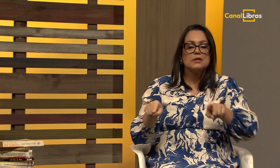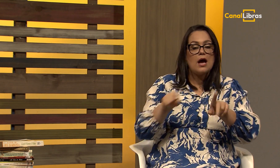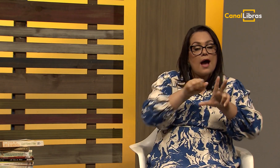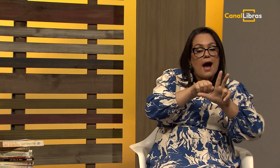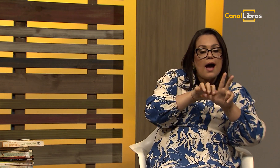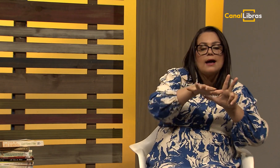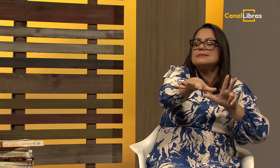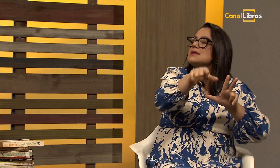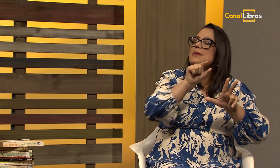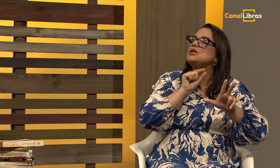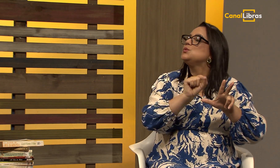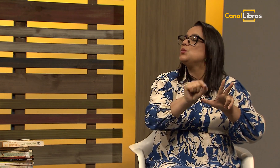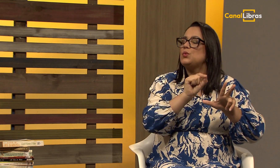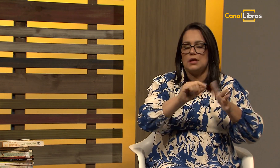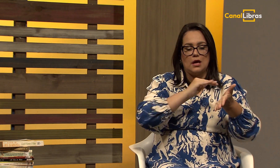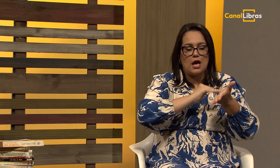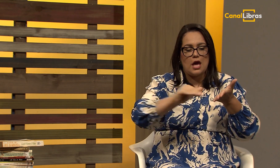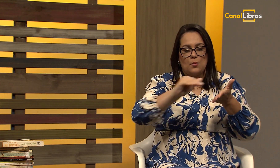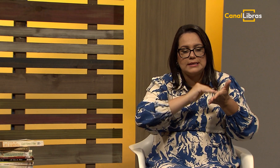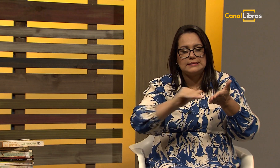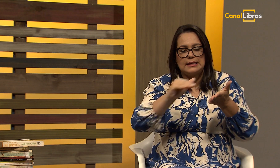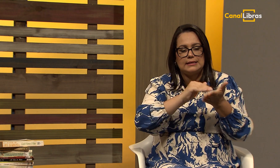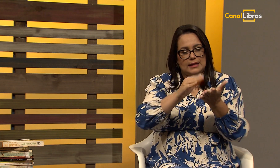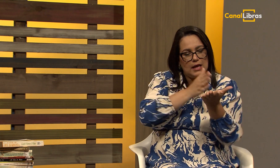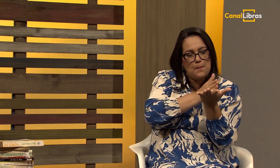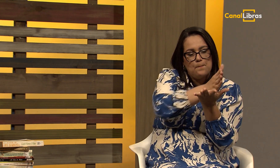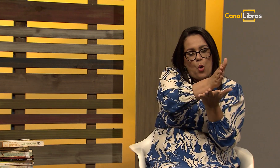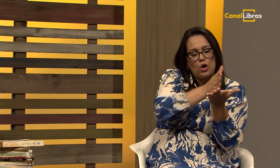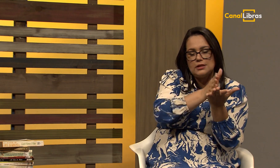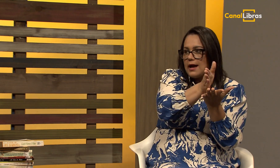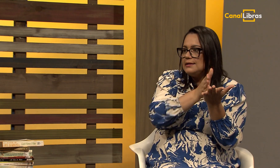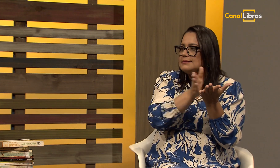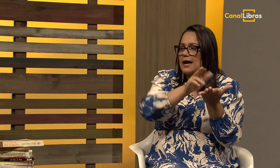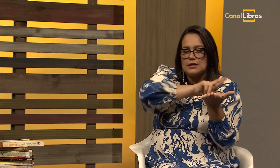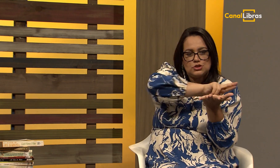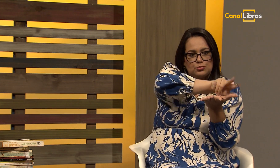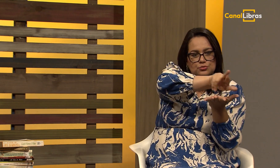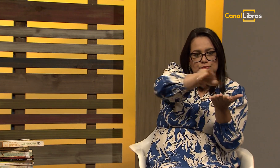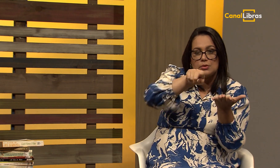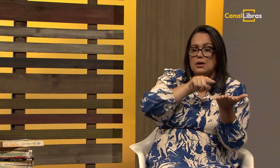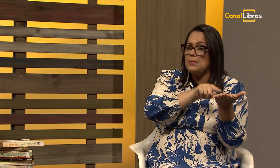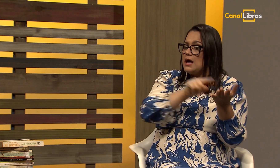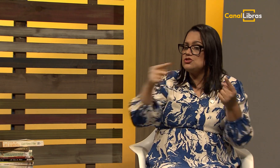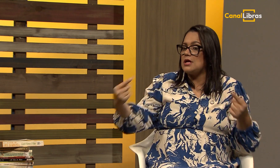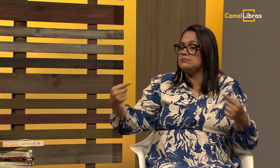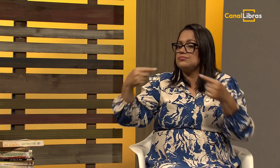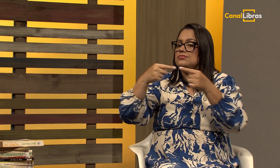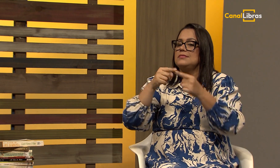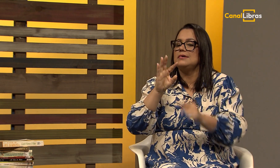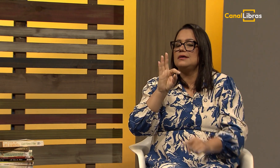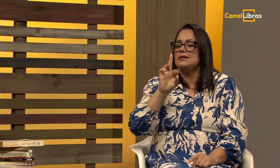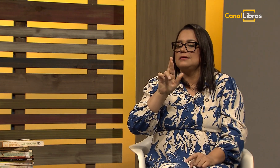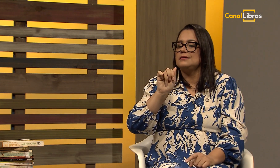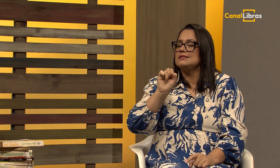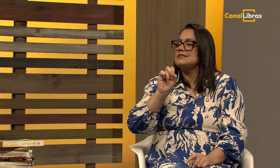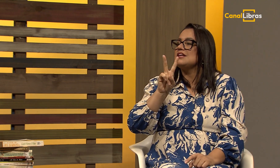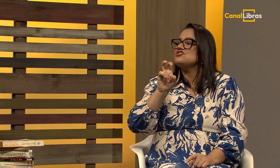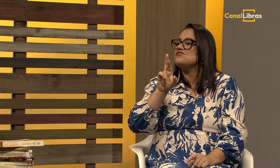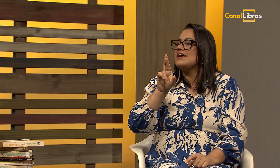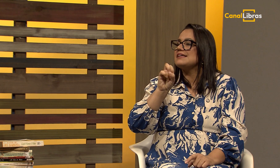A SEMESP tem suas modalidades especializadas integradas de forma transversal, o que significa que são